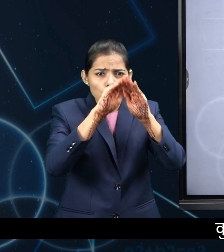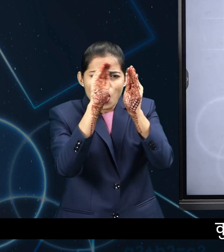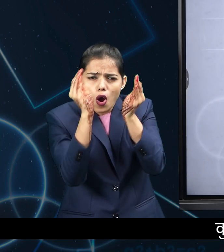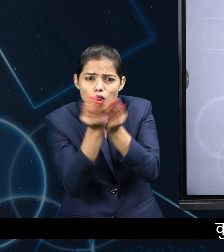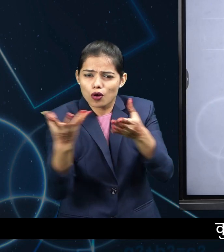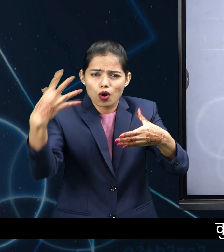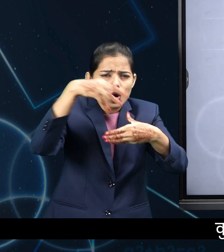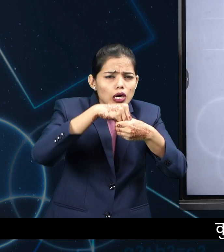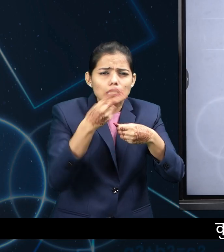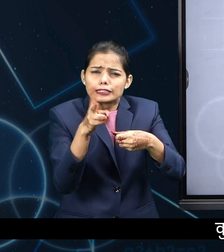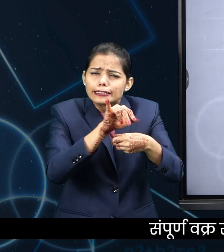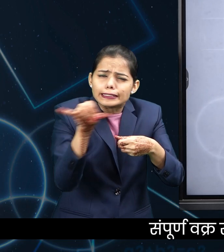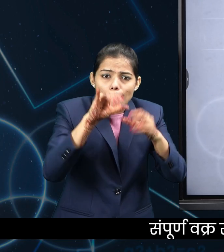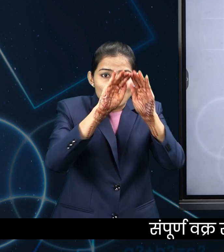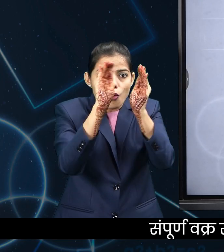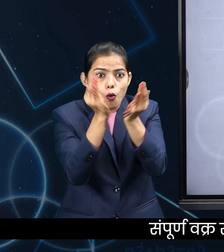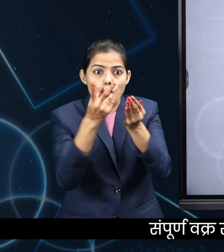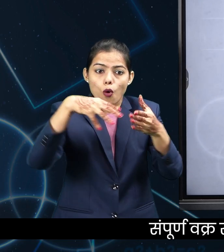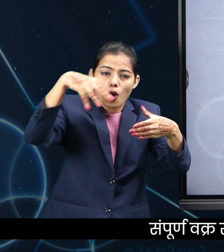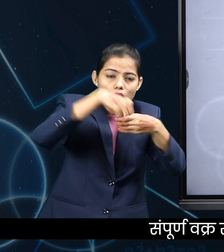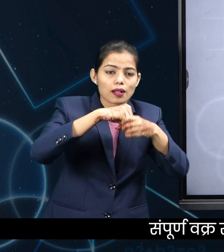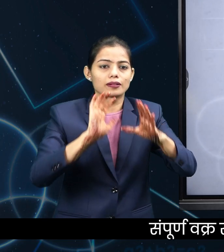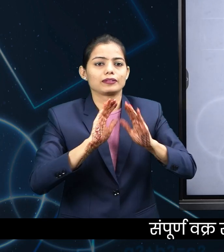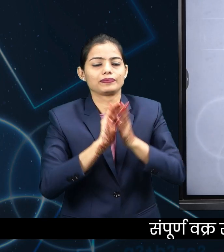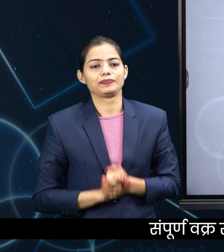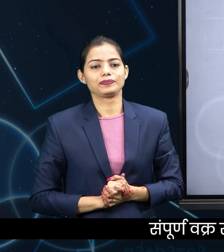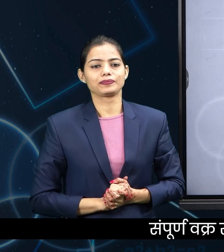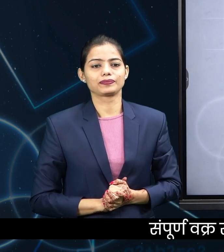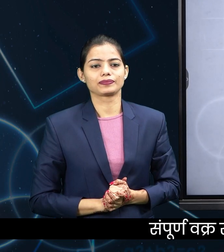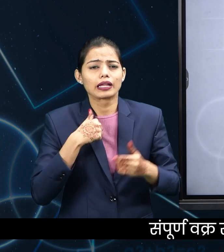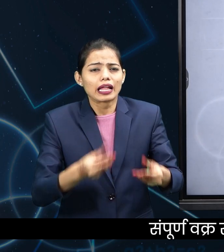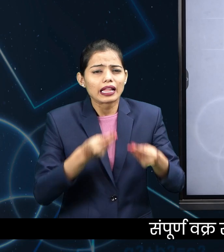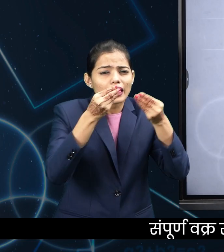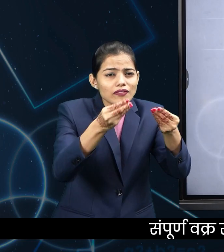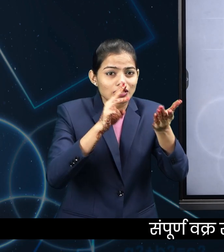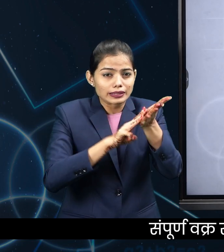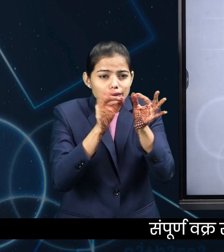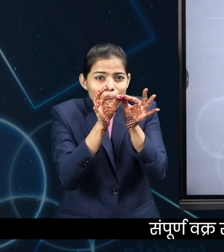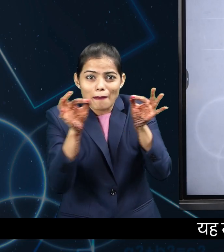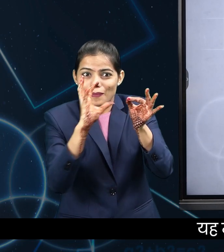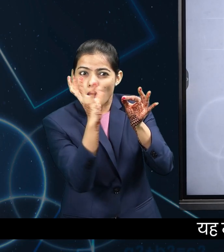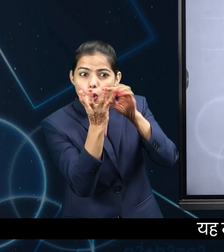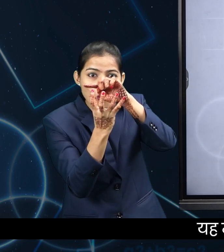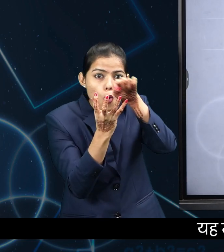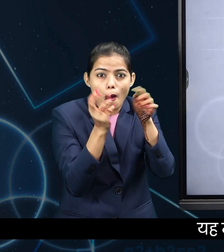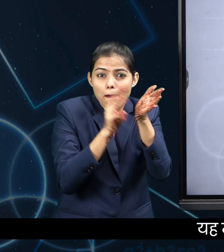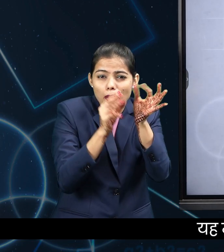क्षेत्रफल गोले की संपूर्ण वक्र सतह का संयुक्त पृष्ठीय क्षेत्रफल होता है। यह माप प्रदान